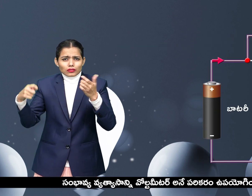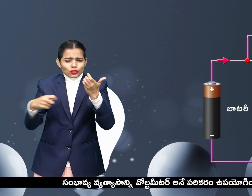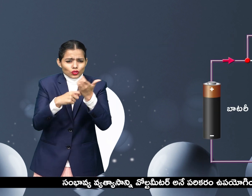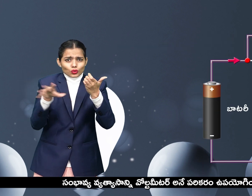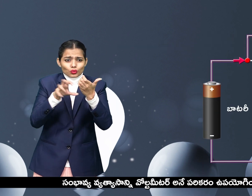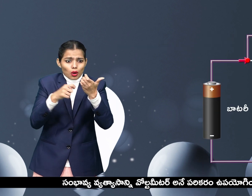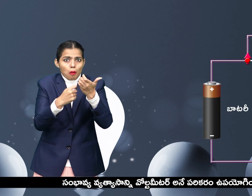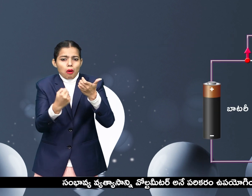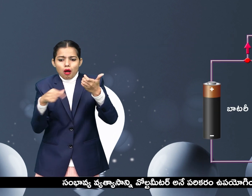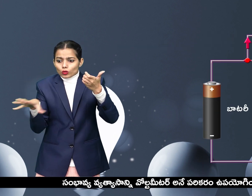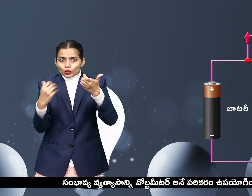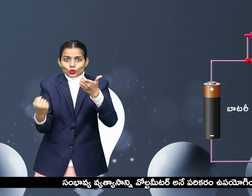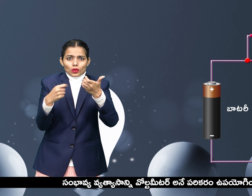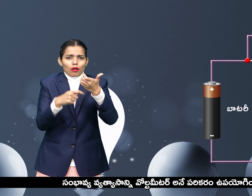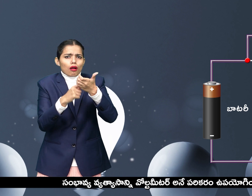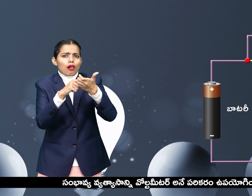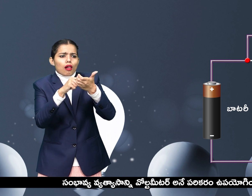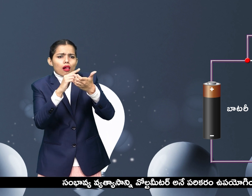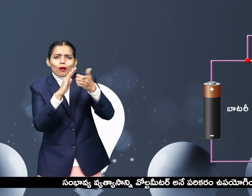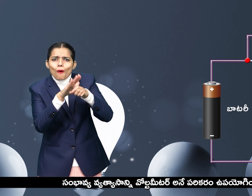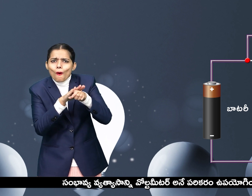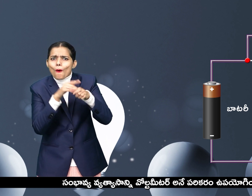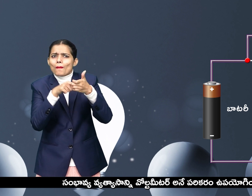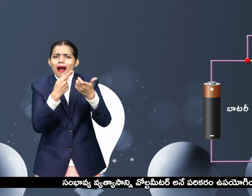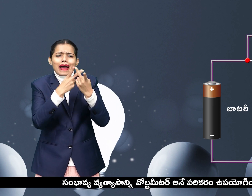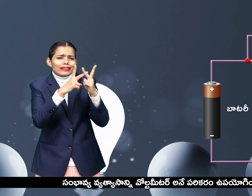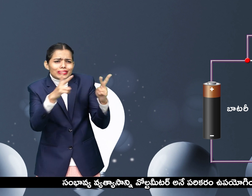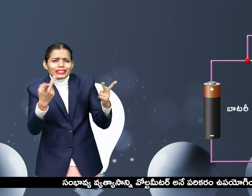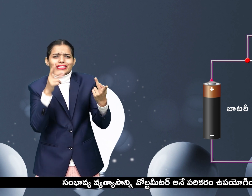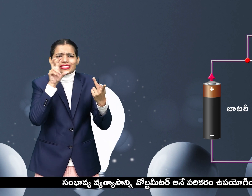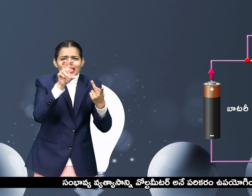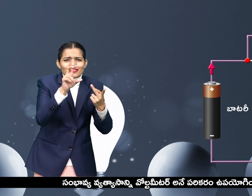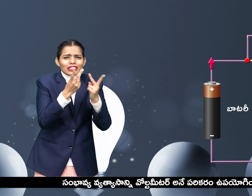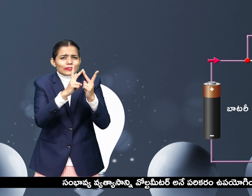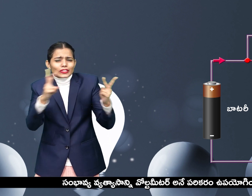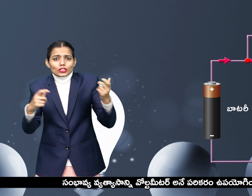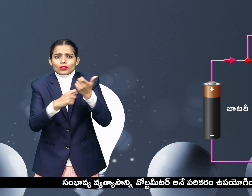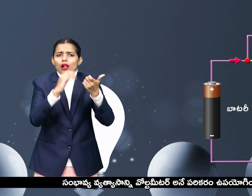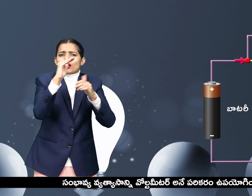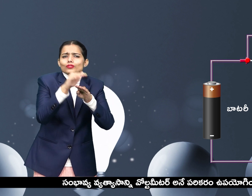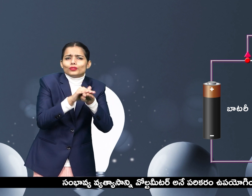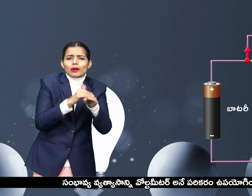సంభావ్య వ్యత్యాసాన్ని వోల్ట్ మీటర్ అనే పరికరం ఉపయోగించి కొలుస్తారు.